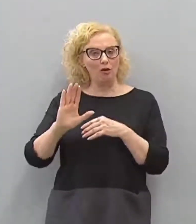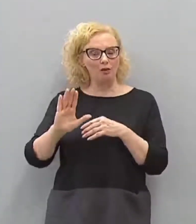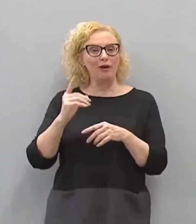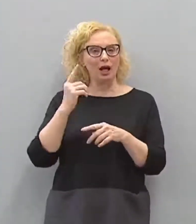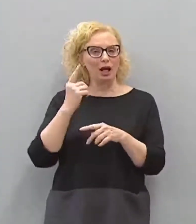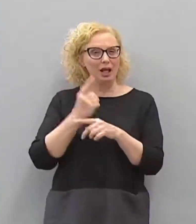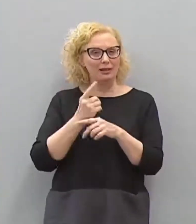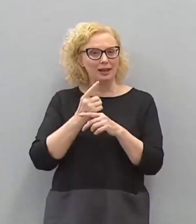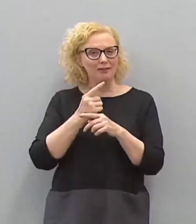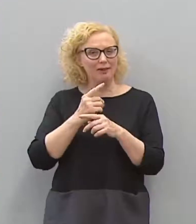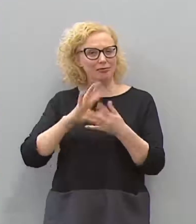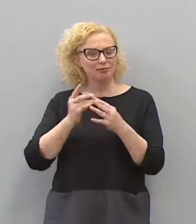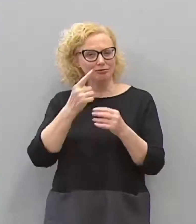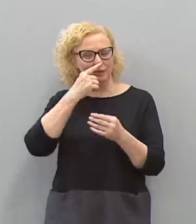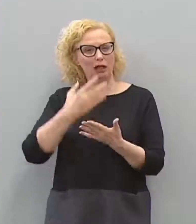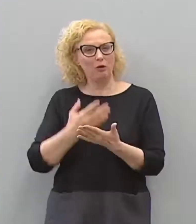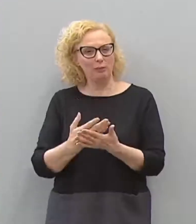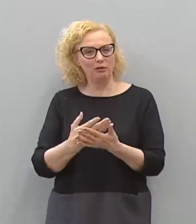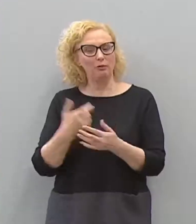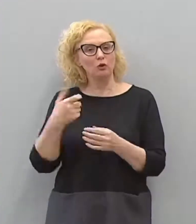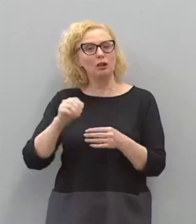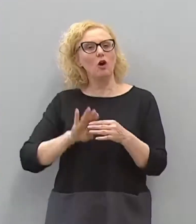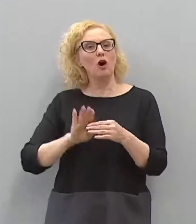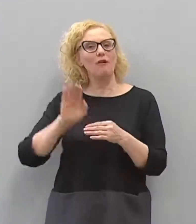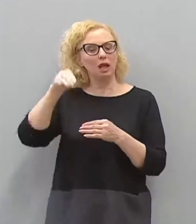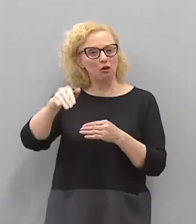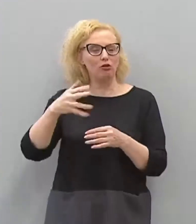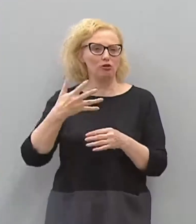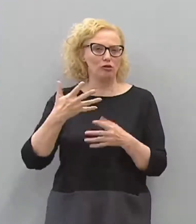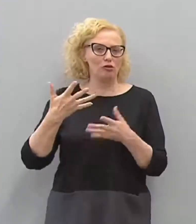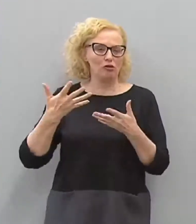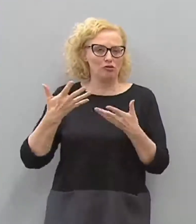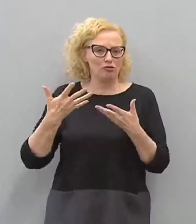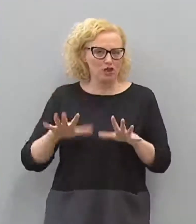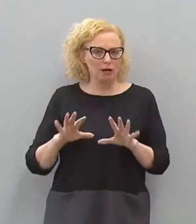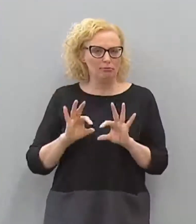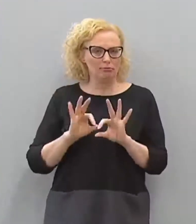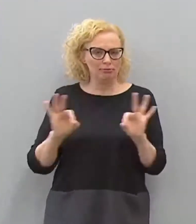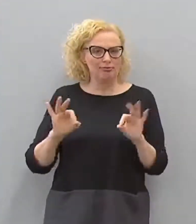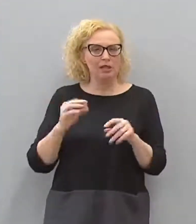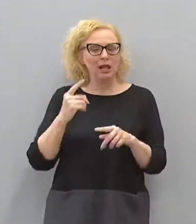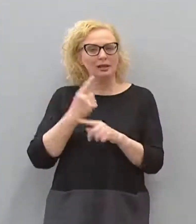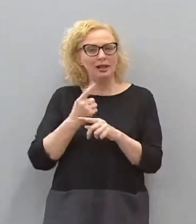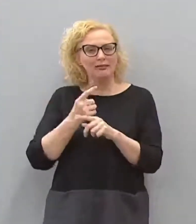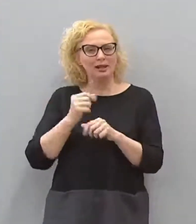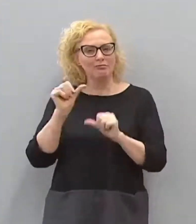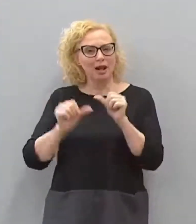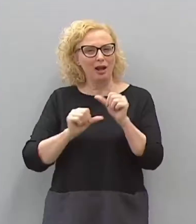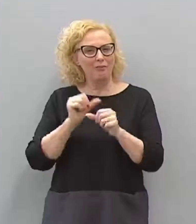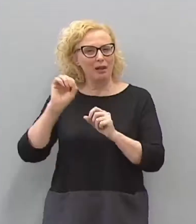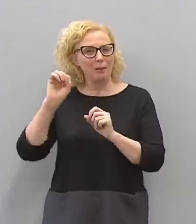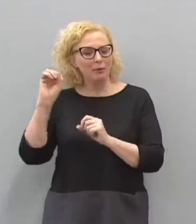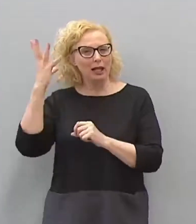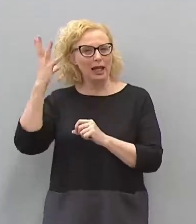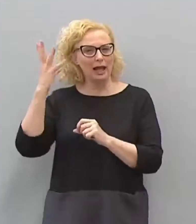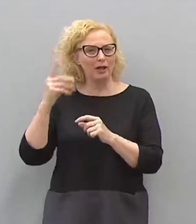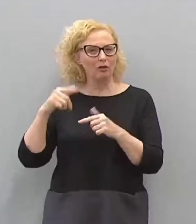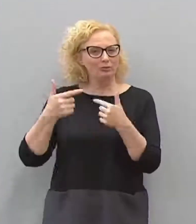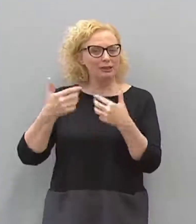in sé il viadotto però deve essere reso più moderno deve essere reso più